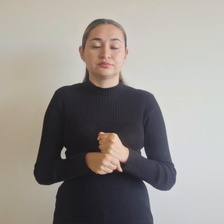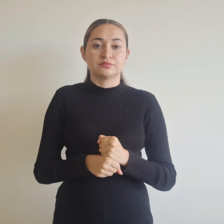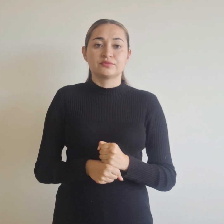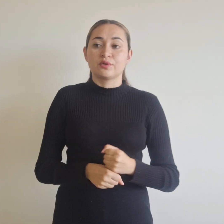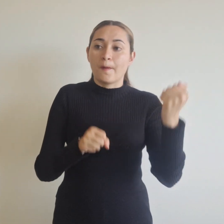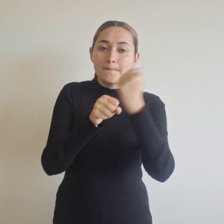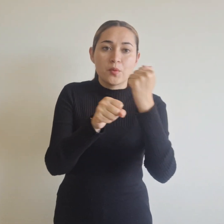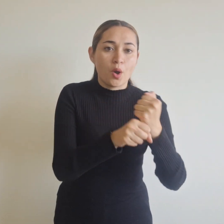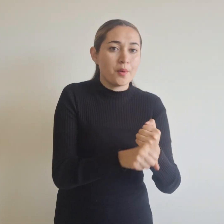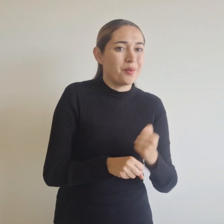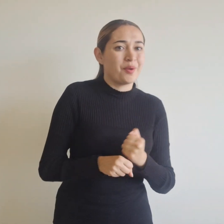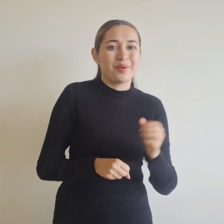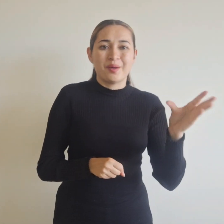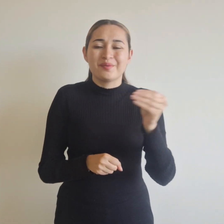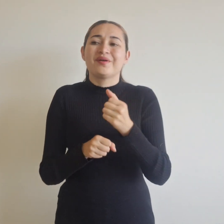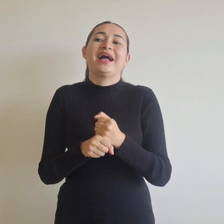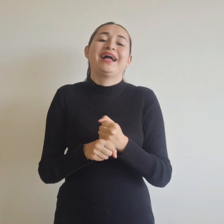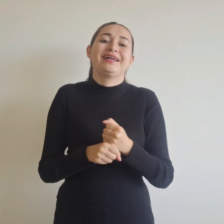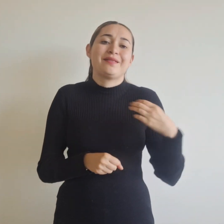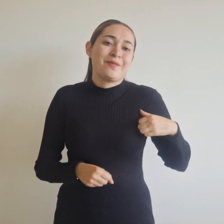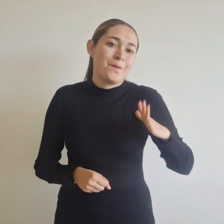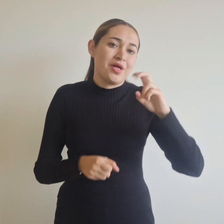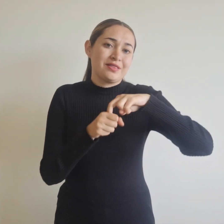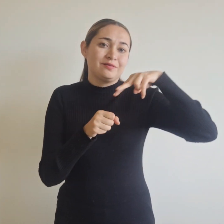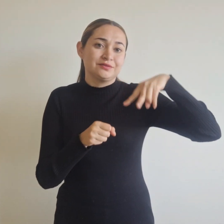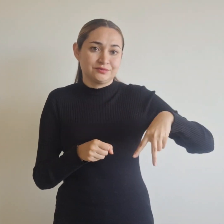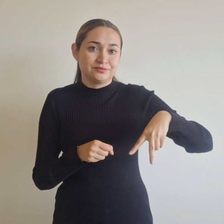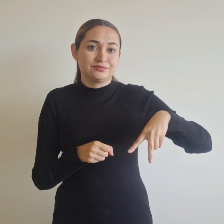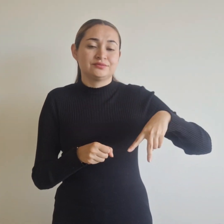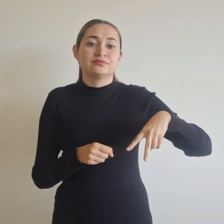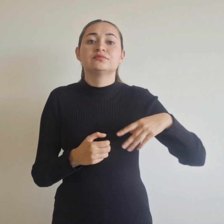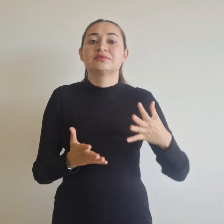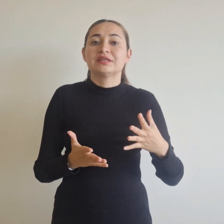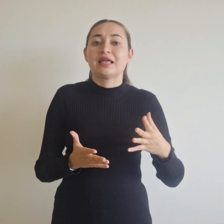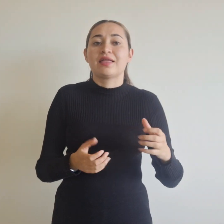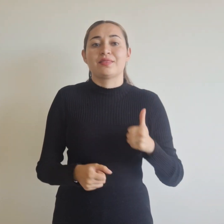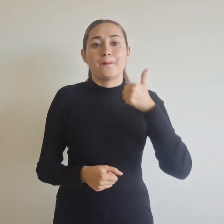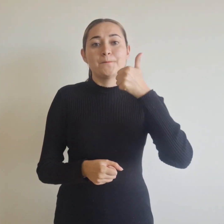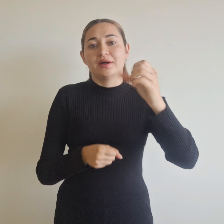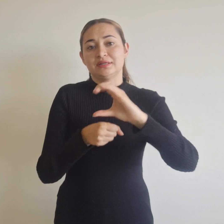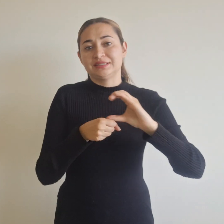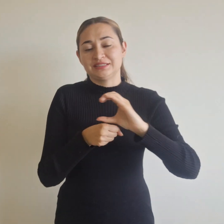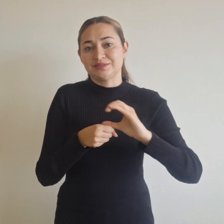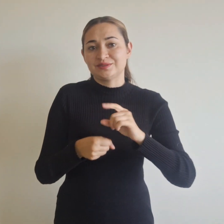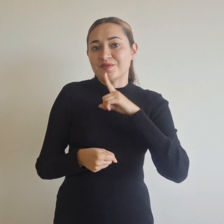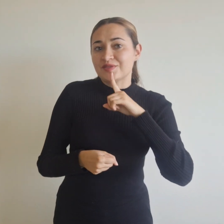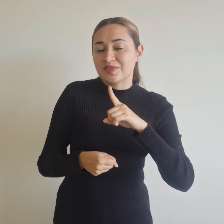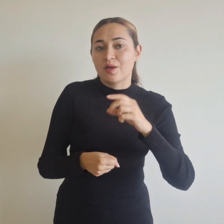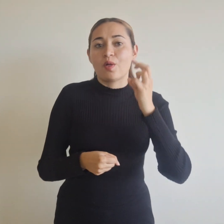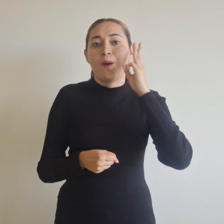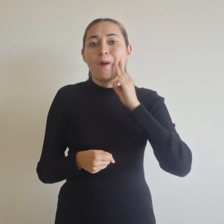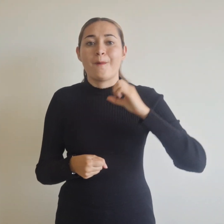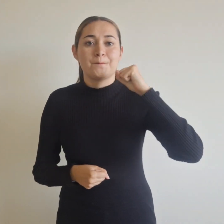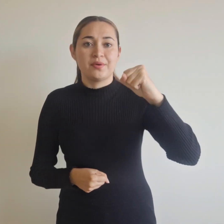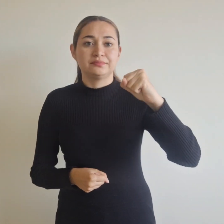trabajar mancomunadamente para el bienestar de los tunjanos y el bien de la ciudad, Mikhail Krasnov, alcalde de